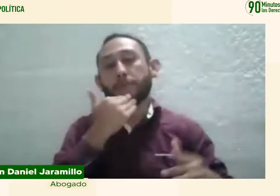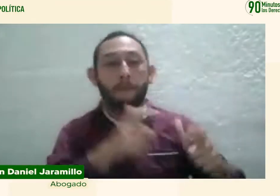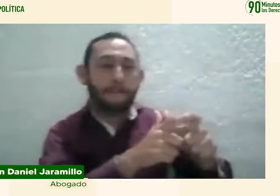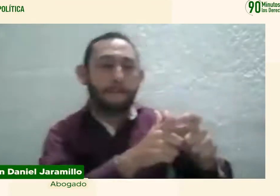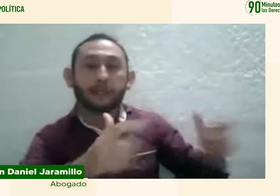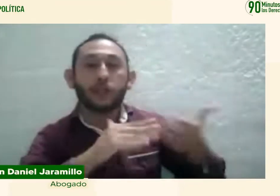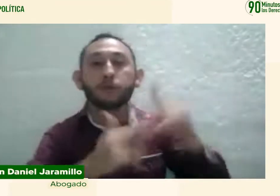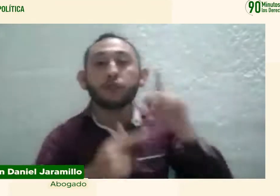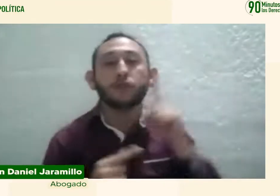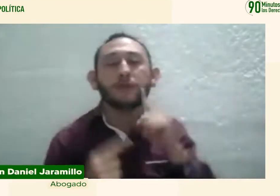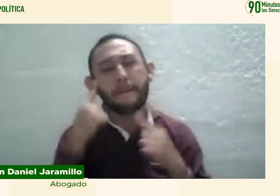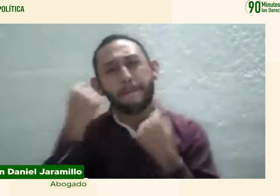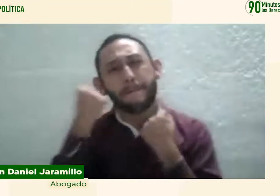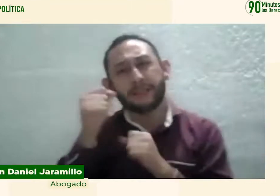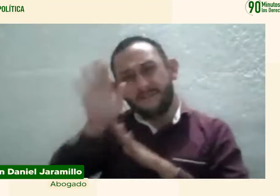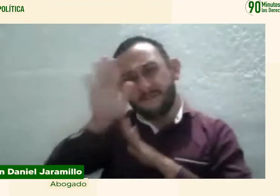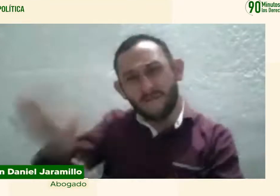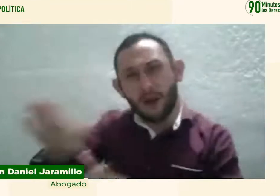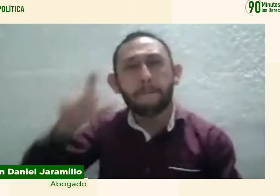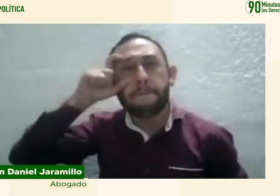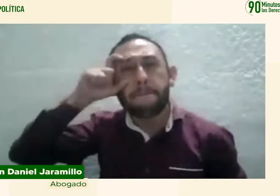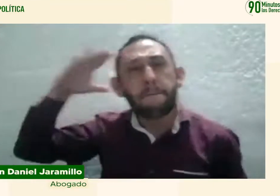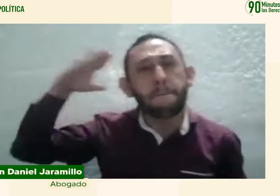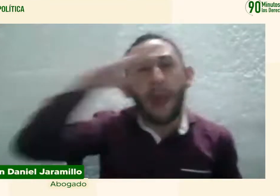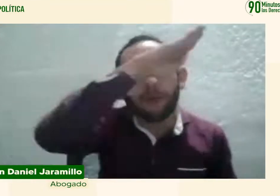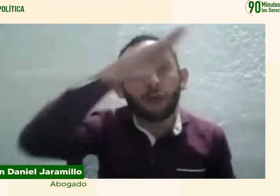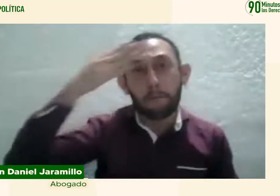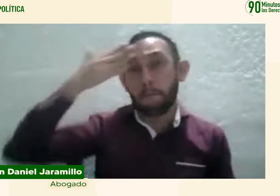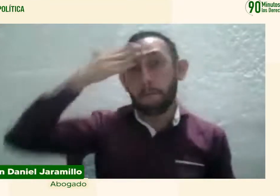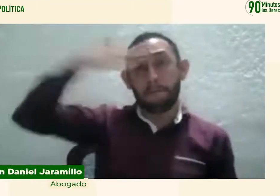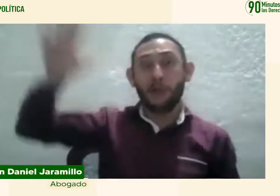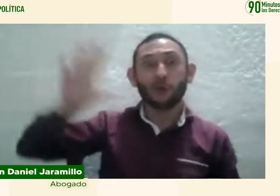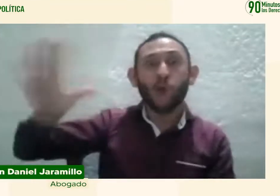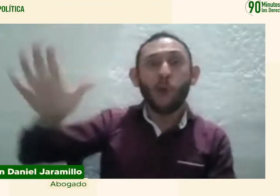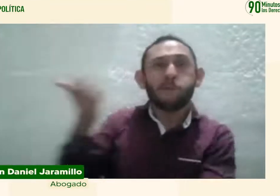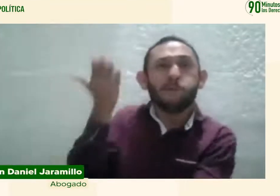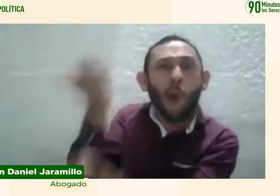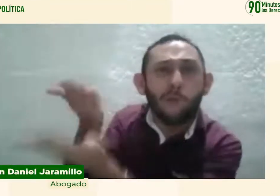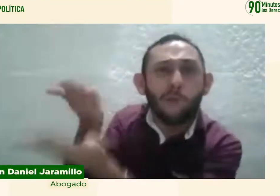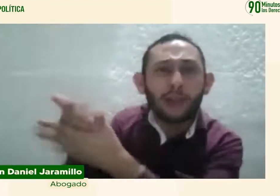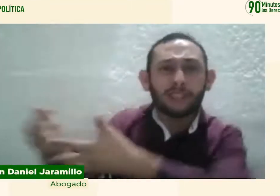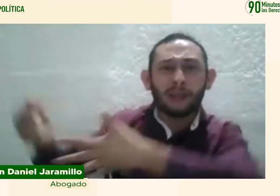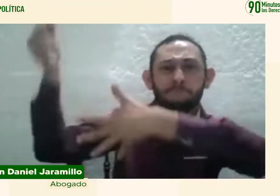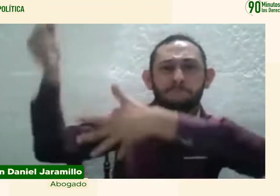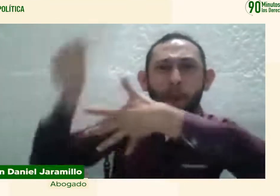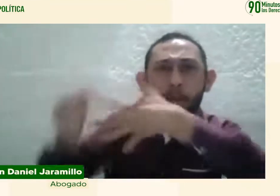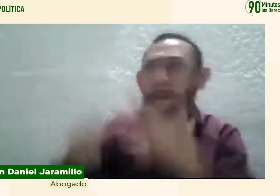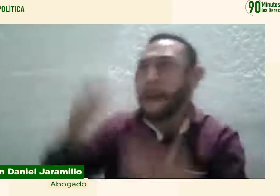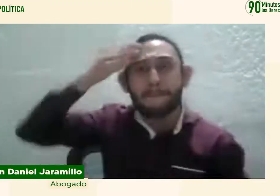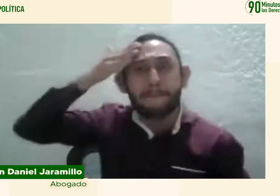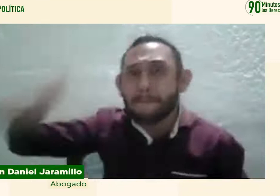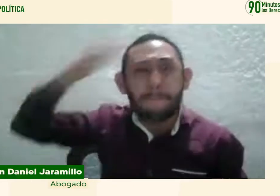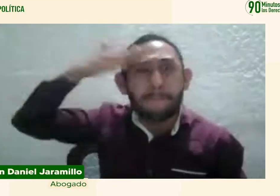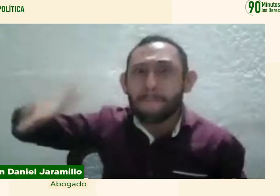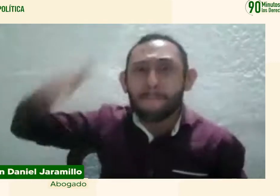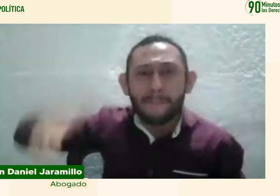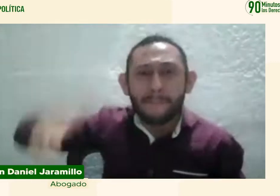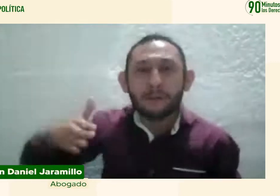político sino la idea es no estar a favor de nadie sino que cada uno pueda evidenciar de